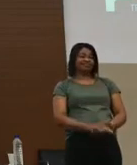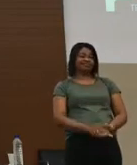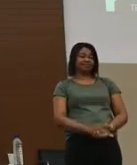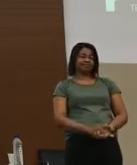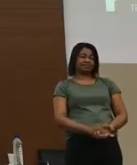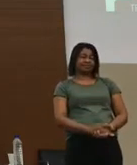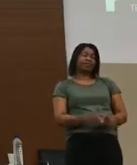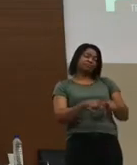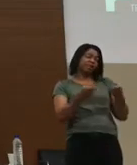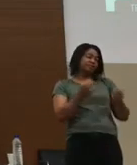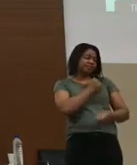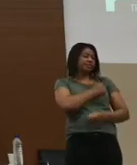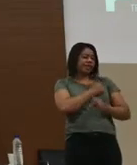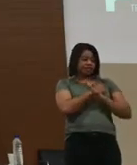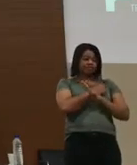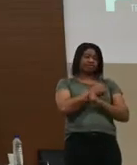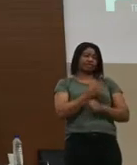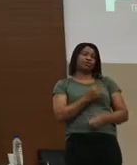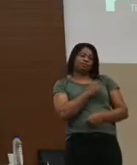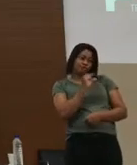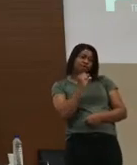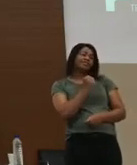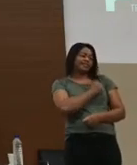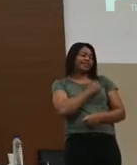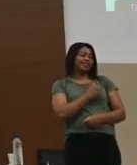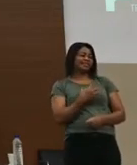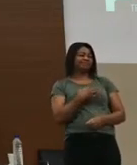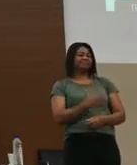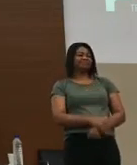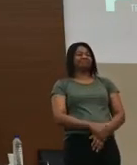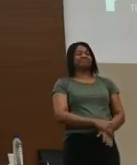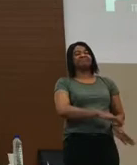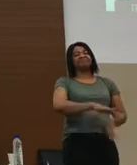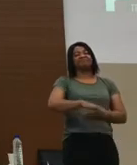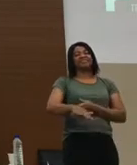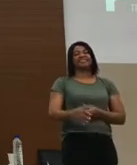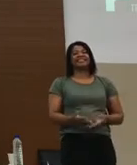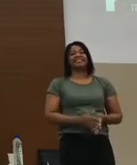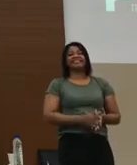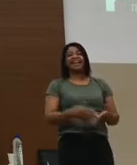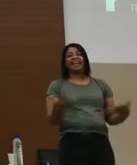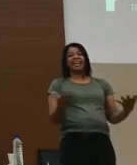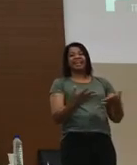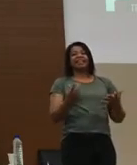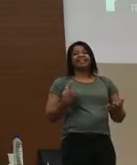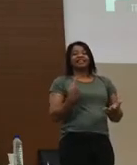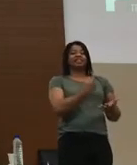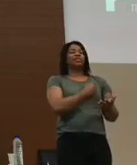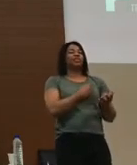Aleluia. Nós vamos ler só poucos versículos, do 12 ao 14.